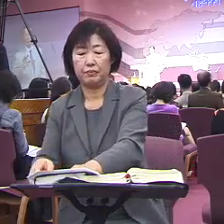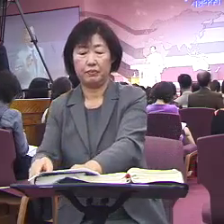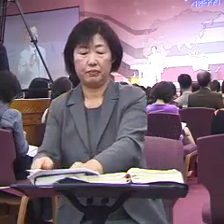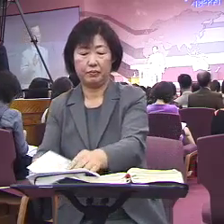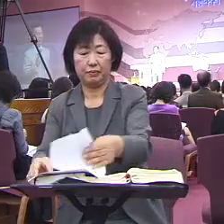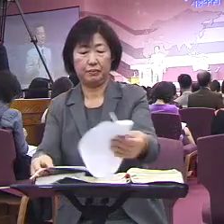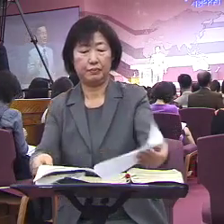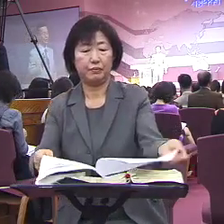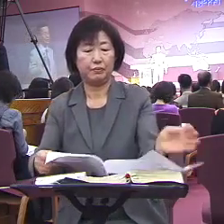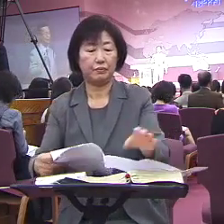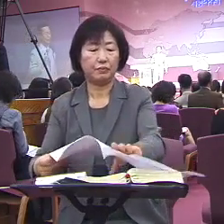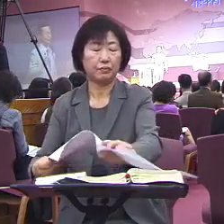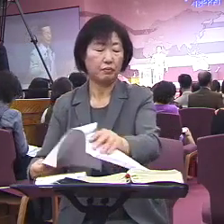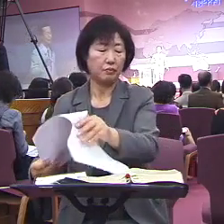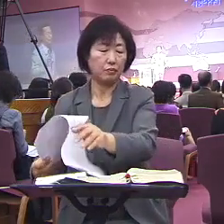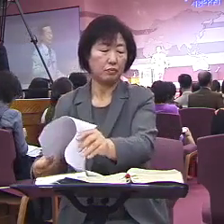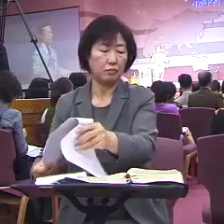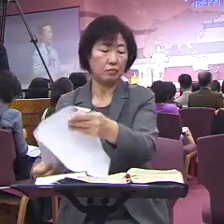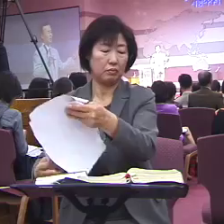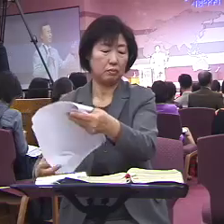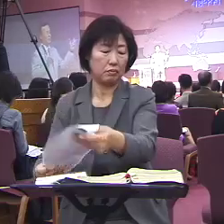자, 여러분 그러면 이제 아시겠죠?